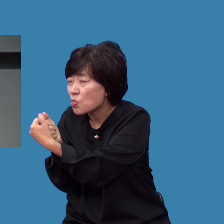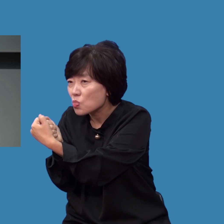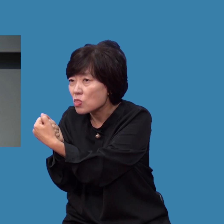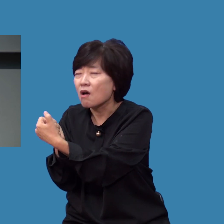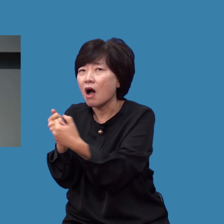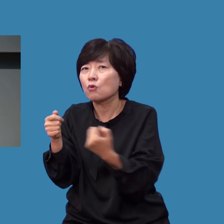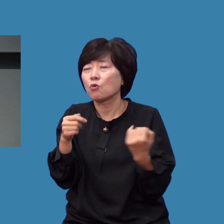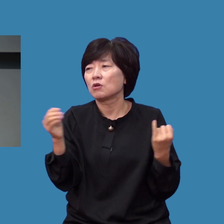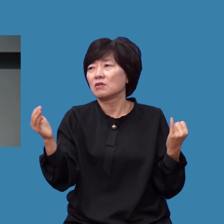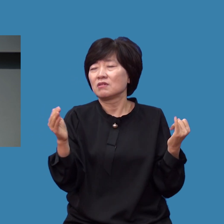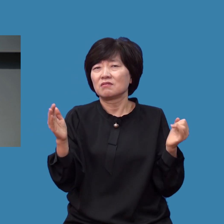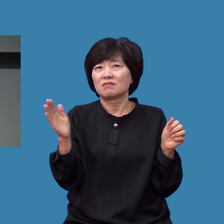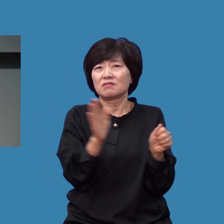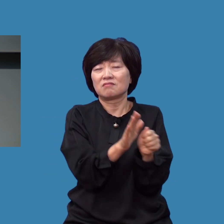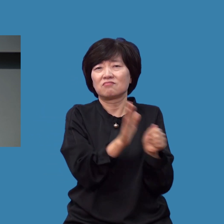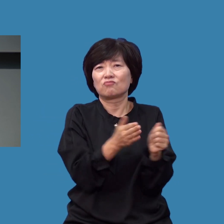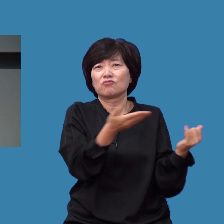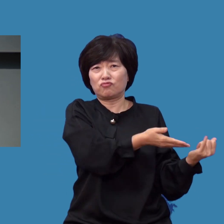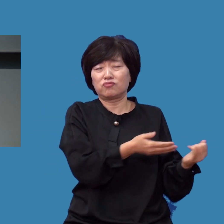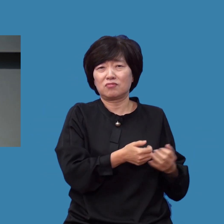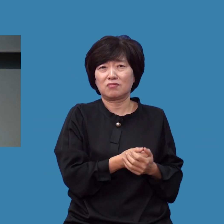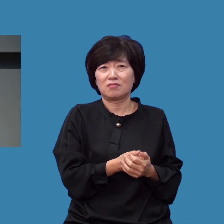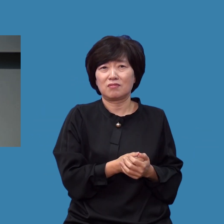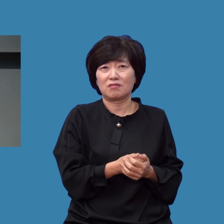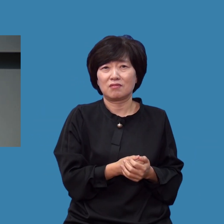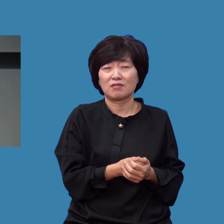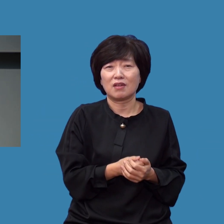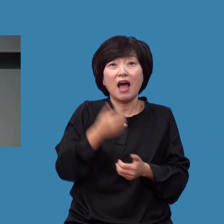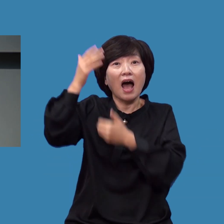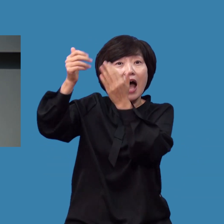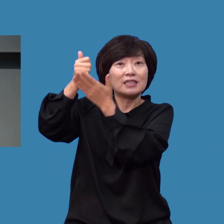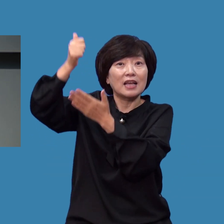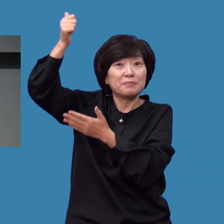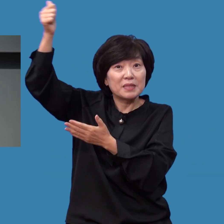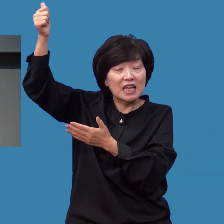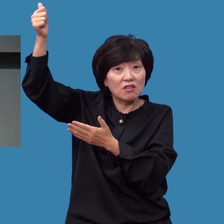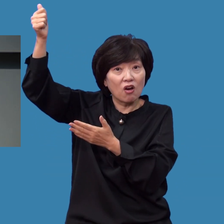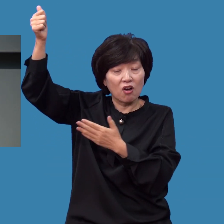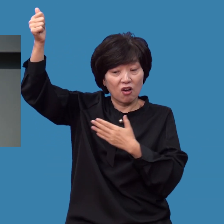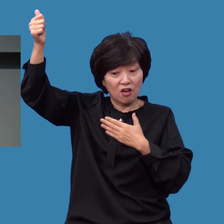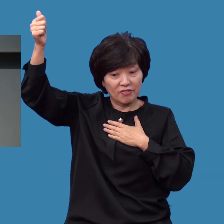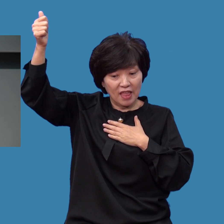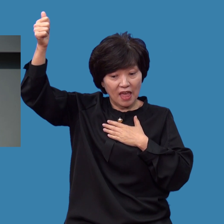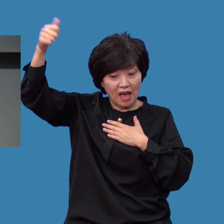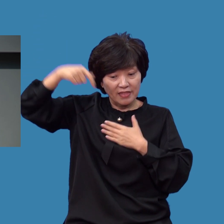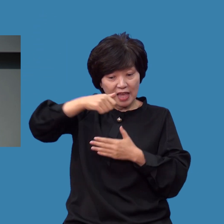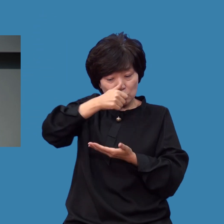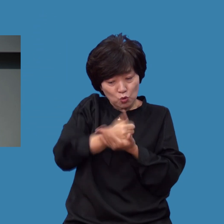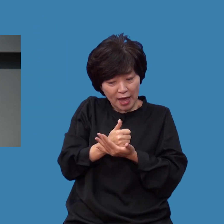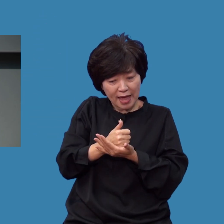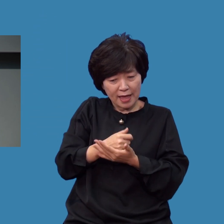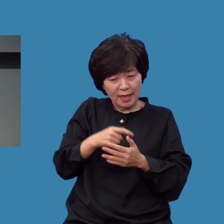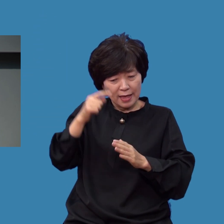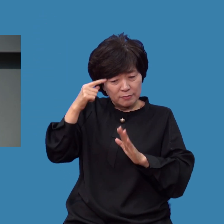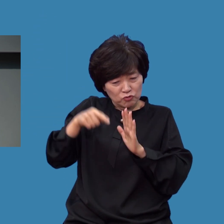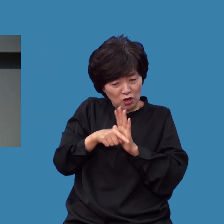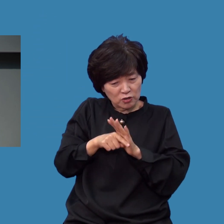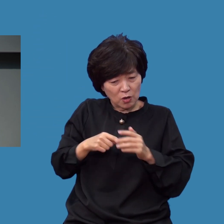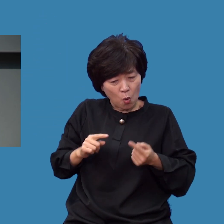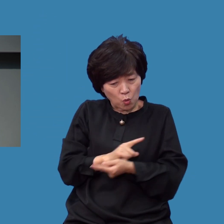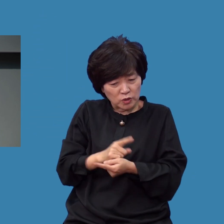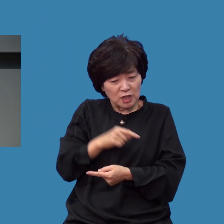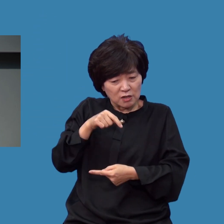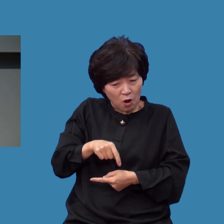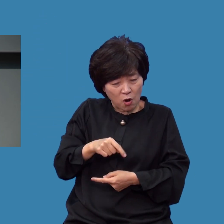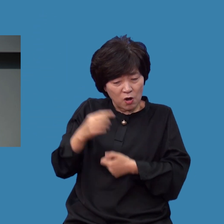절대 얘기 안 할 거예요. 잘 생각해 보세요. 우리 하나님께서 우리 안에 있는 죄가 될 수도 있고 부정적인 거, 고쳐야 될